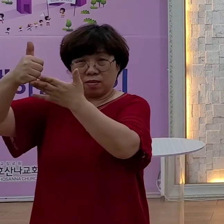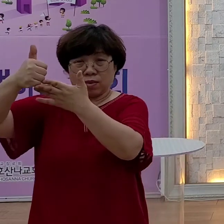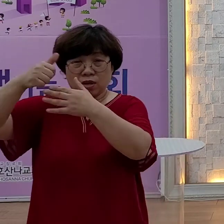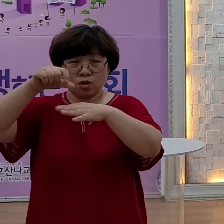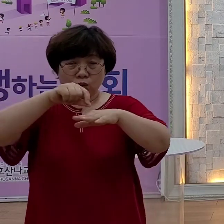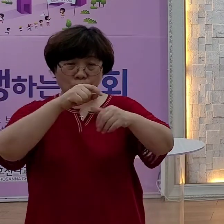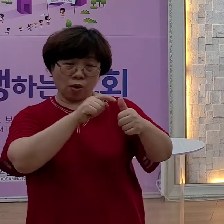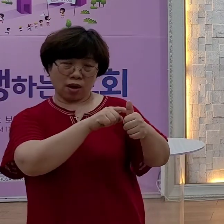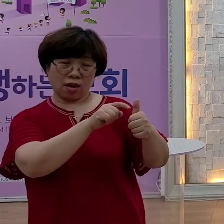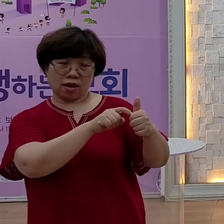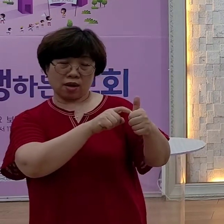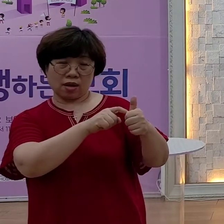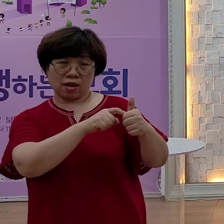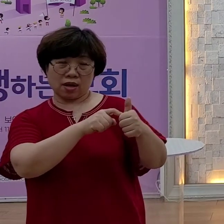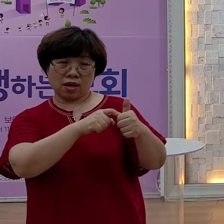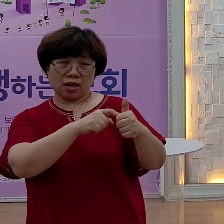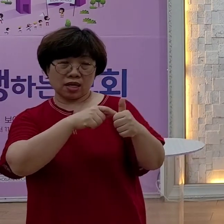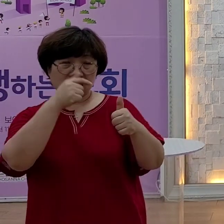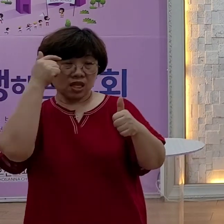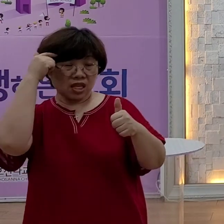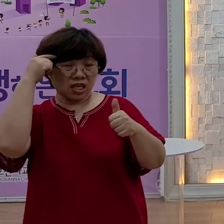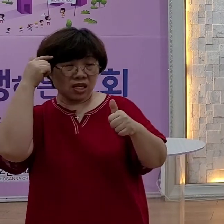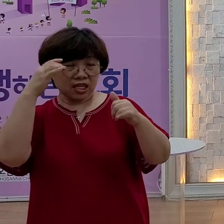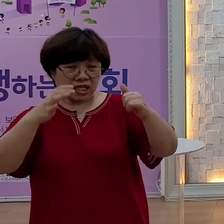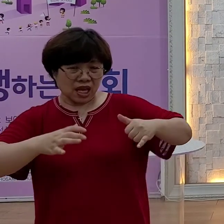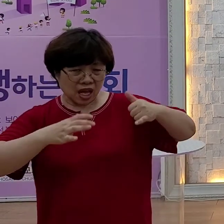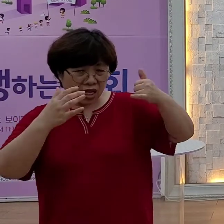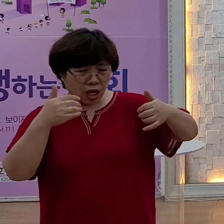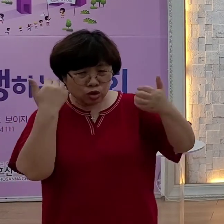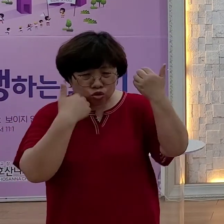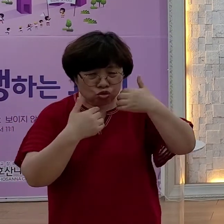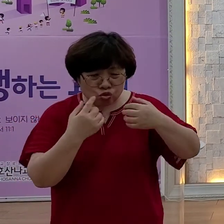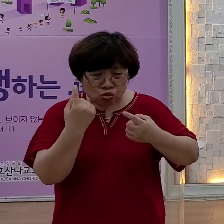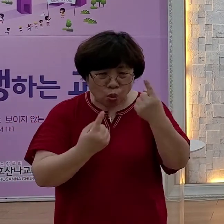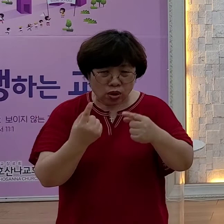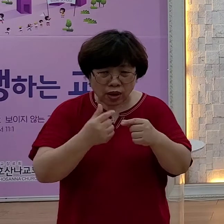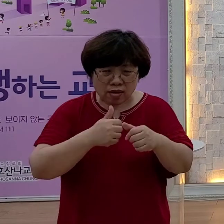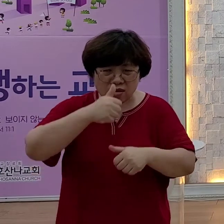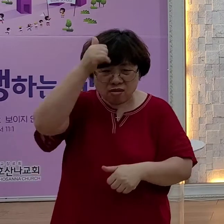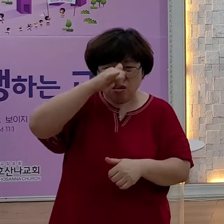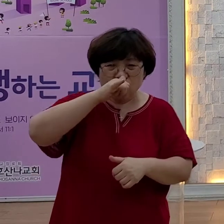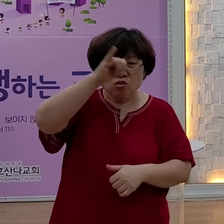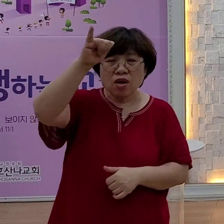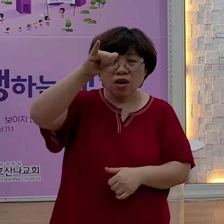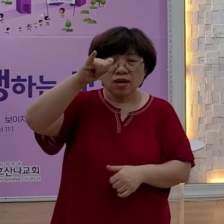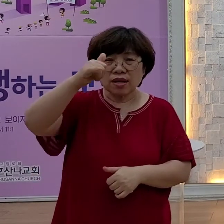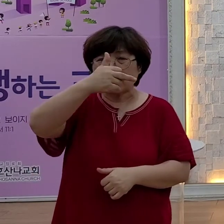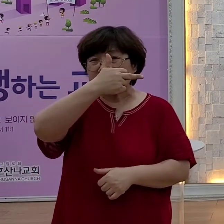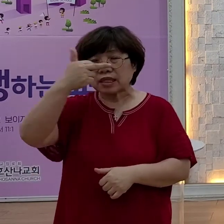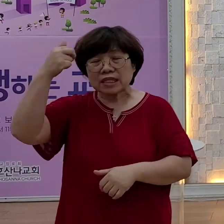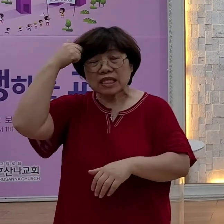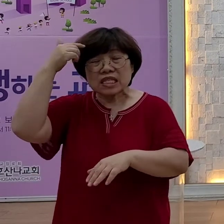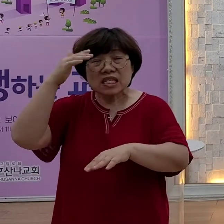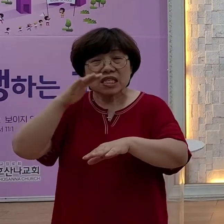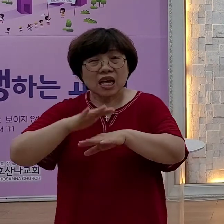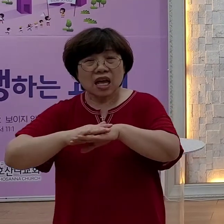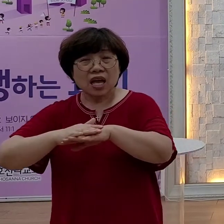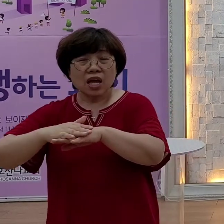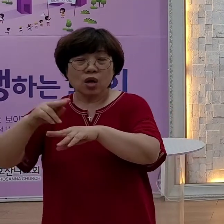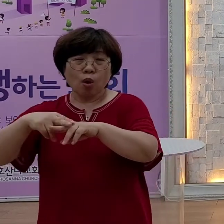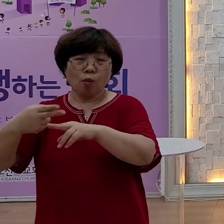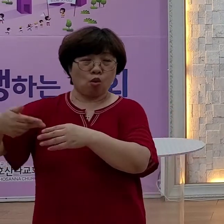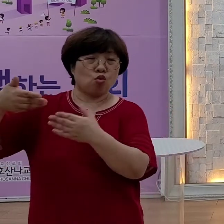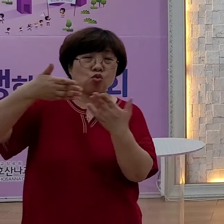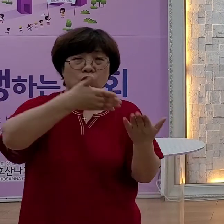이 솔로몬에게 이 세상 그 누구보다도 뛰어난 큰 지혜를